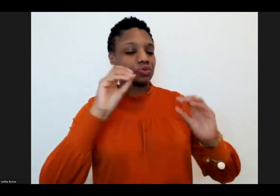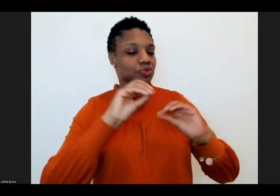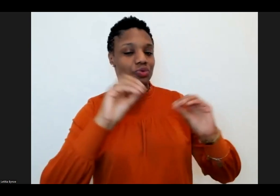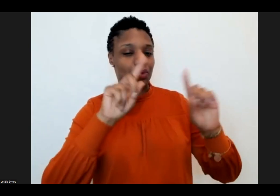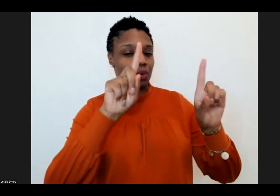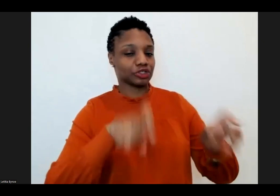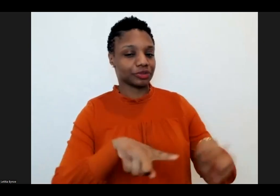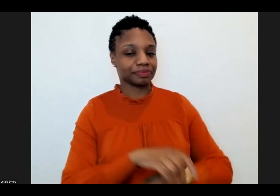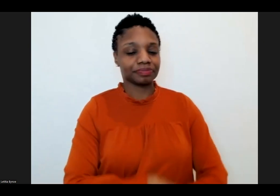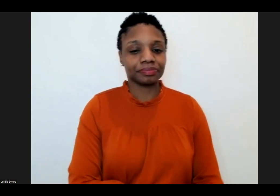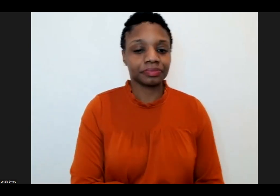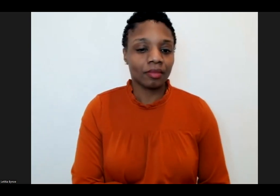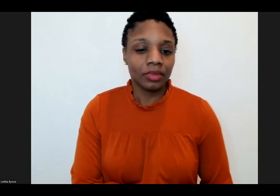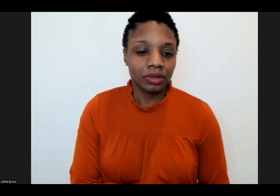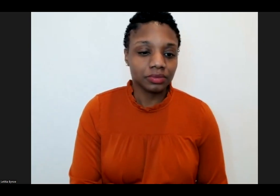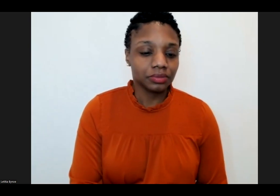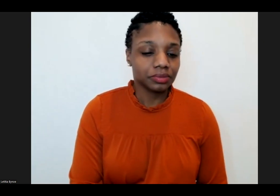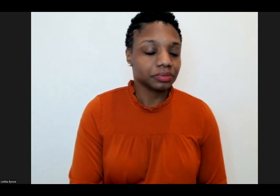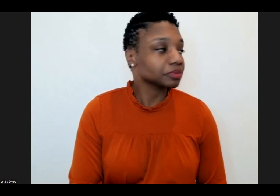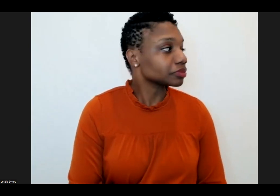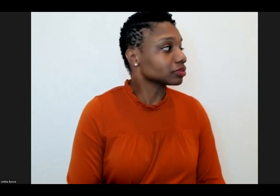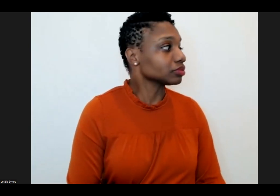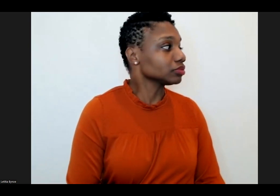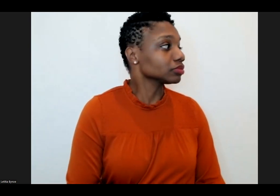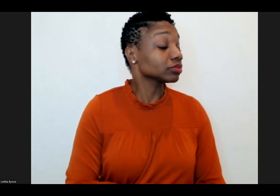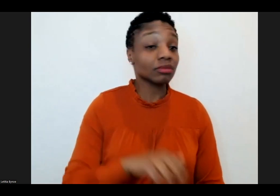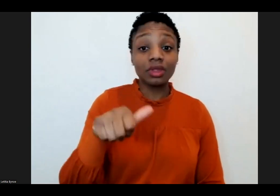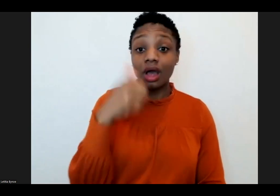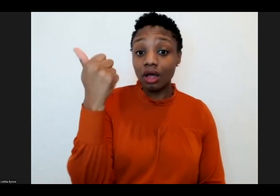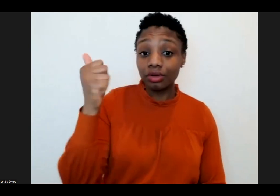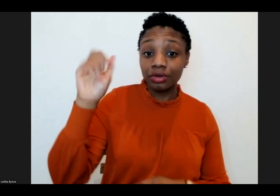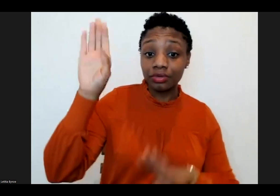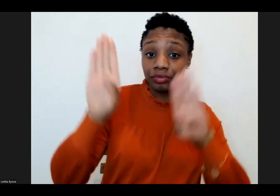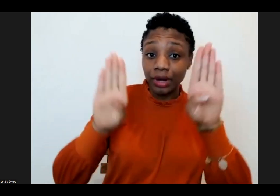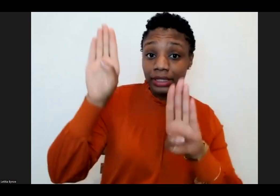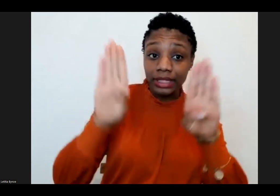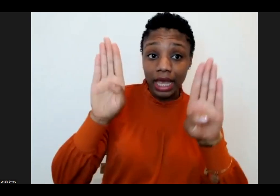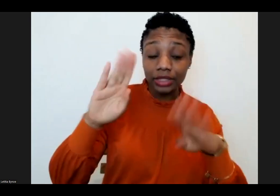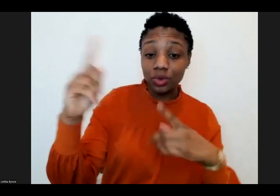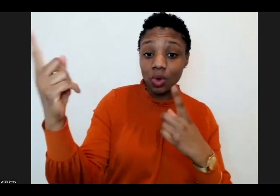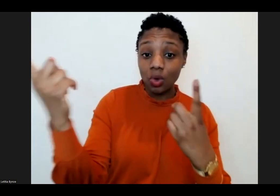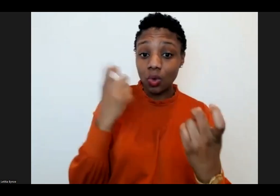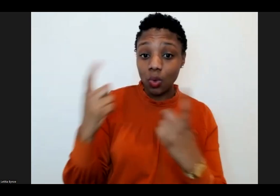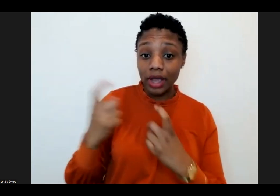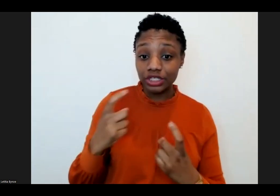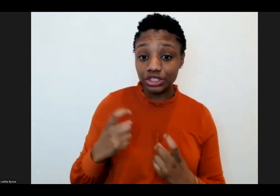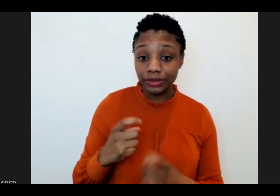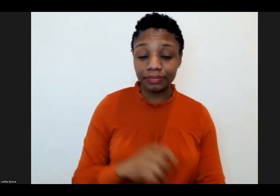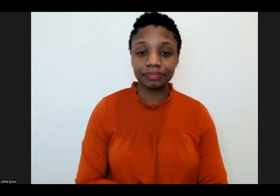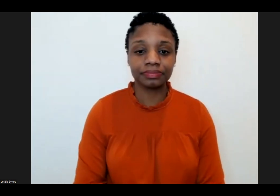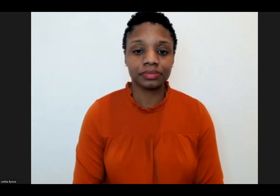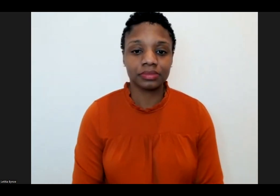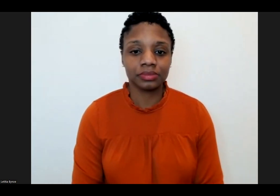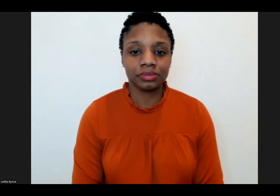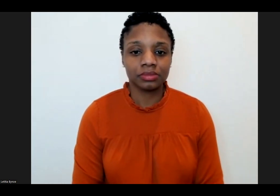pregunta o ya está bien no ya está bien hay alguna otra mano alzada o pregunta